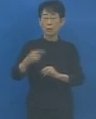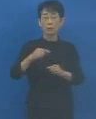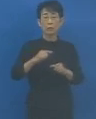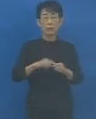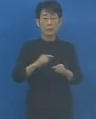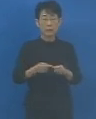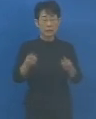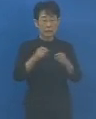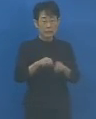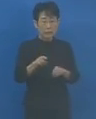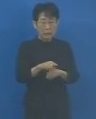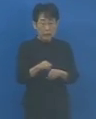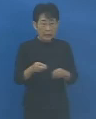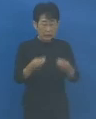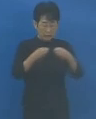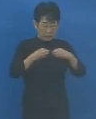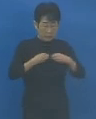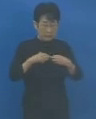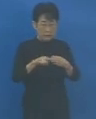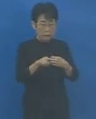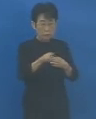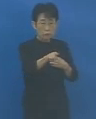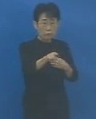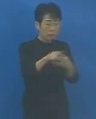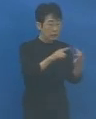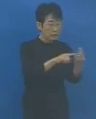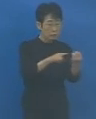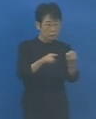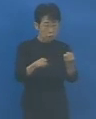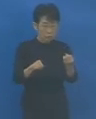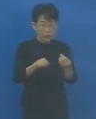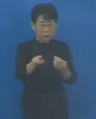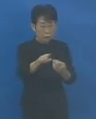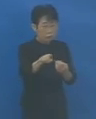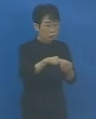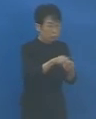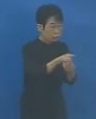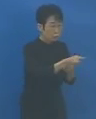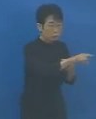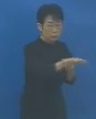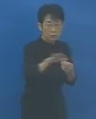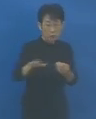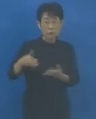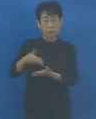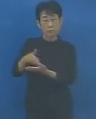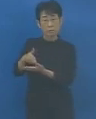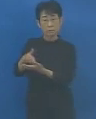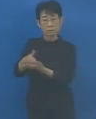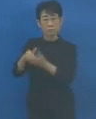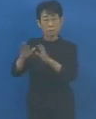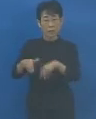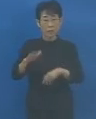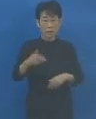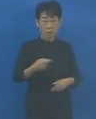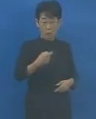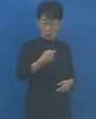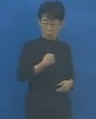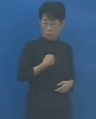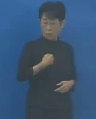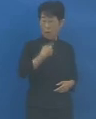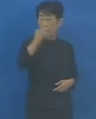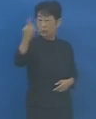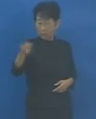ートが新たにいくつかこうやっぱり生まれてきているということを申し上げましたが、それはどちらかというとこっちから出ていった